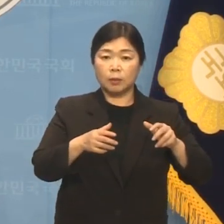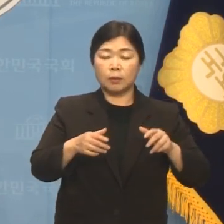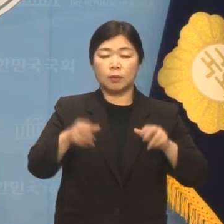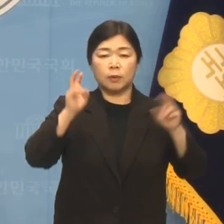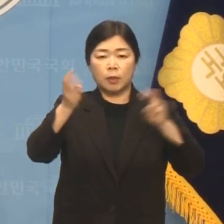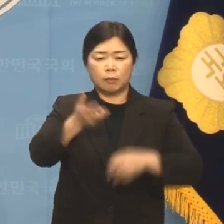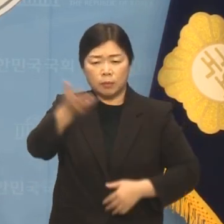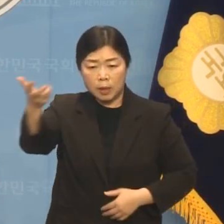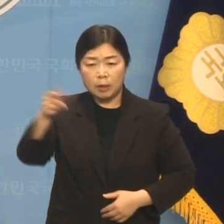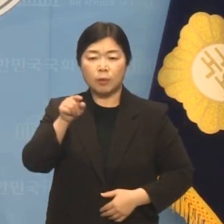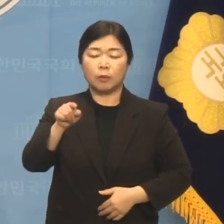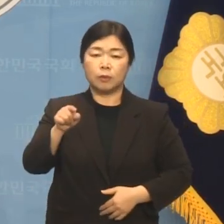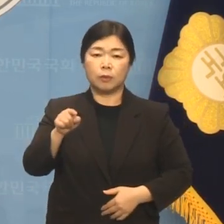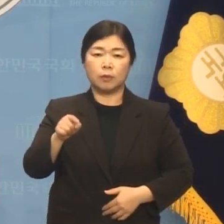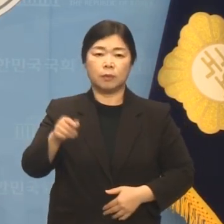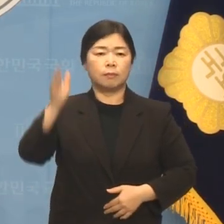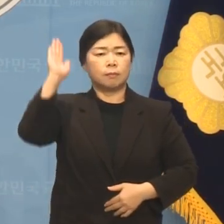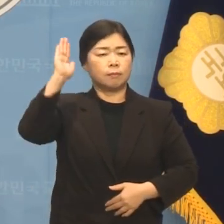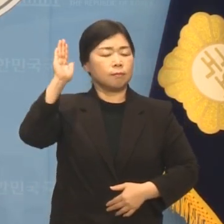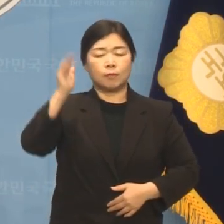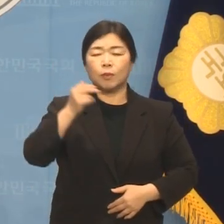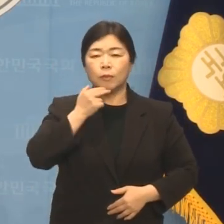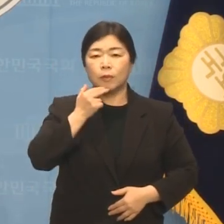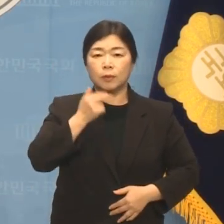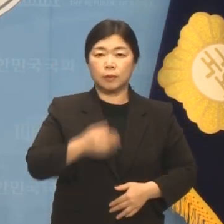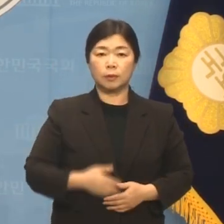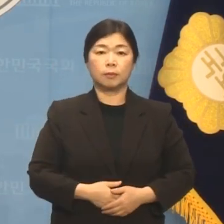이탈을 감히 이야기하지 않습니다.